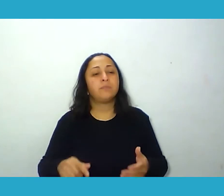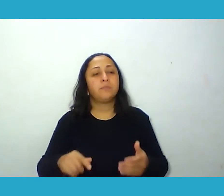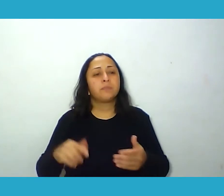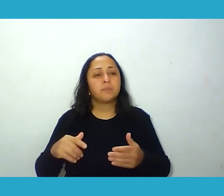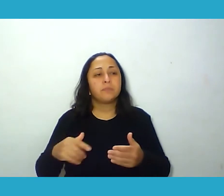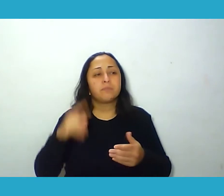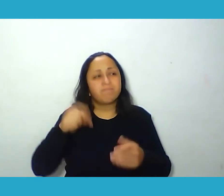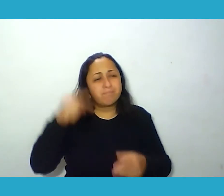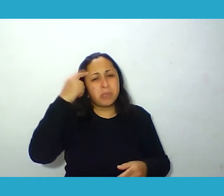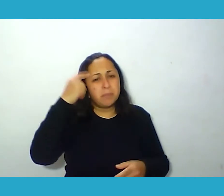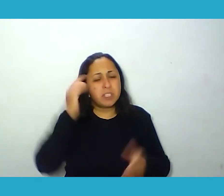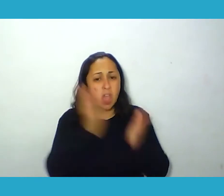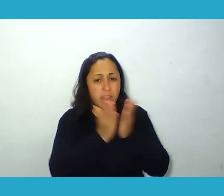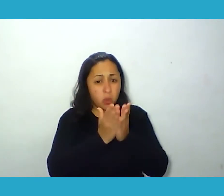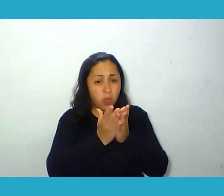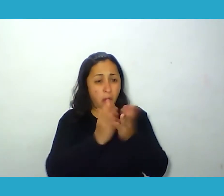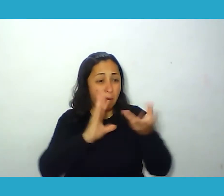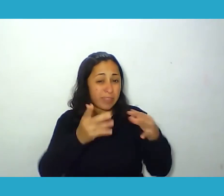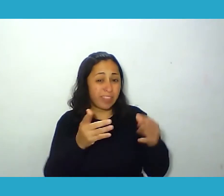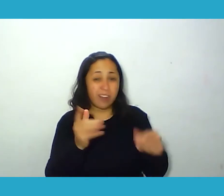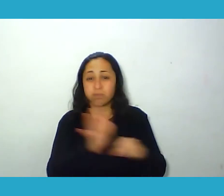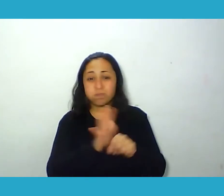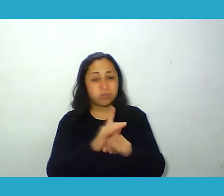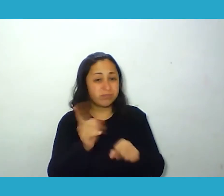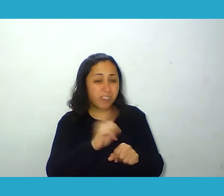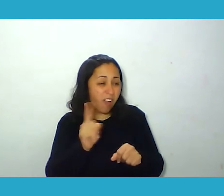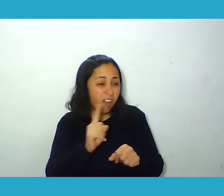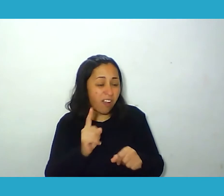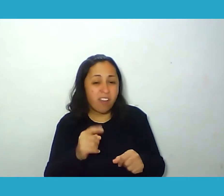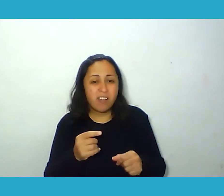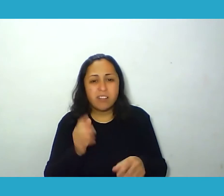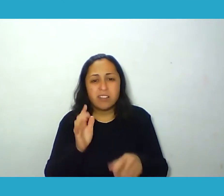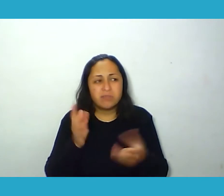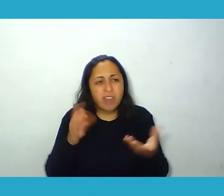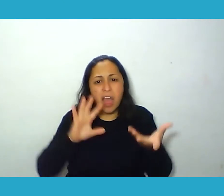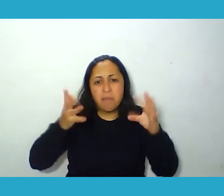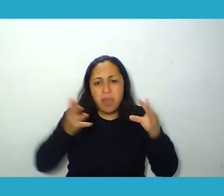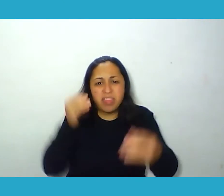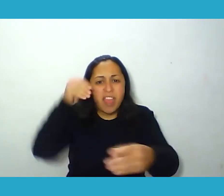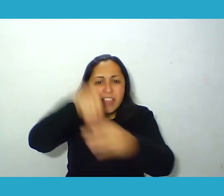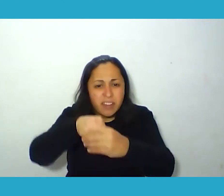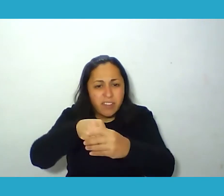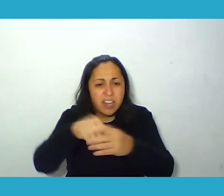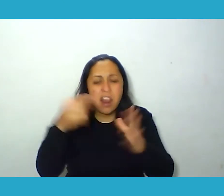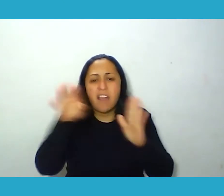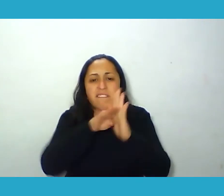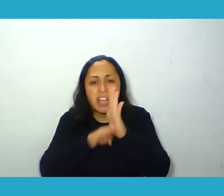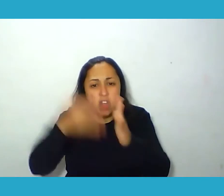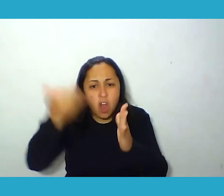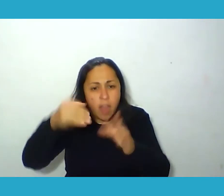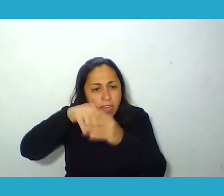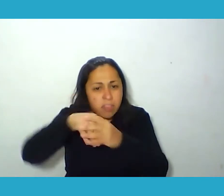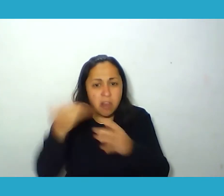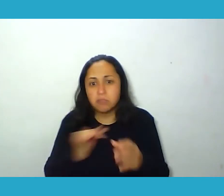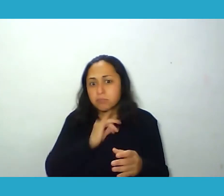posterior. También considera que el estudio no es ambiental, ya que habla del ambiente como algo a ser intervenido, sin enumerar los actores que están implicados.